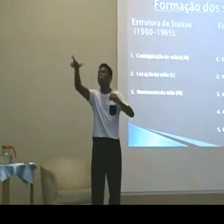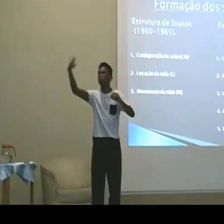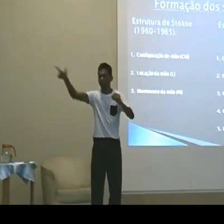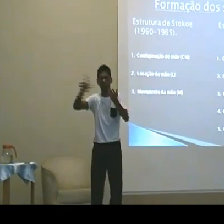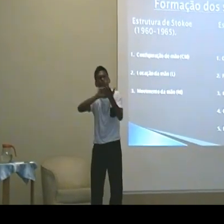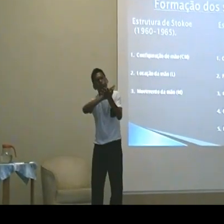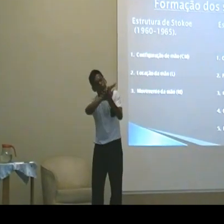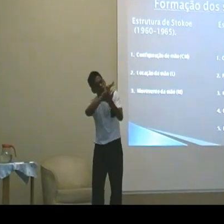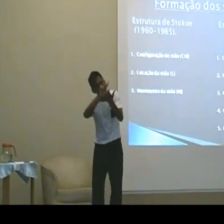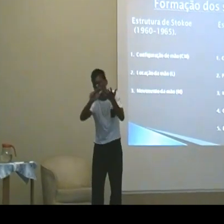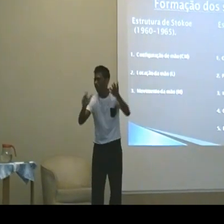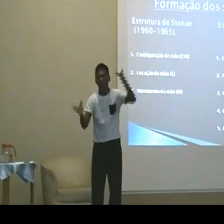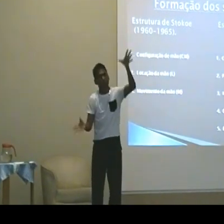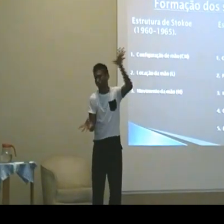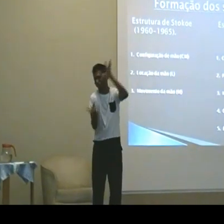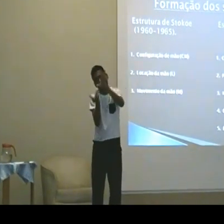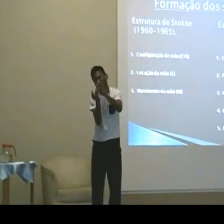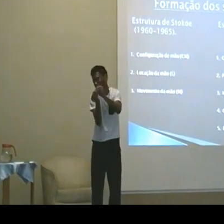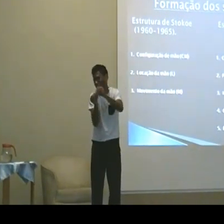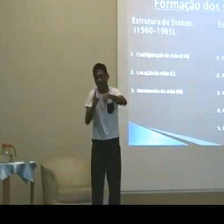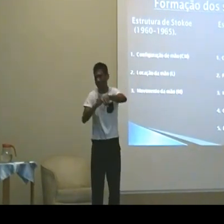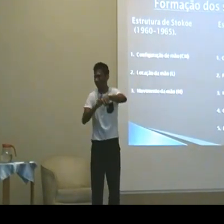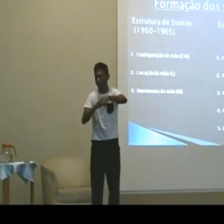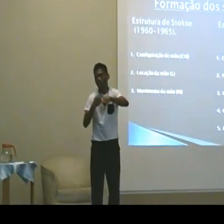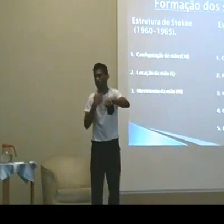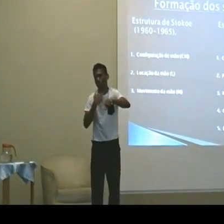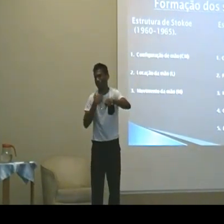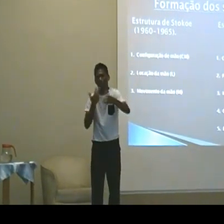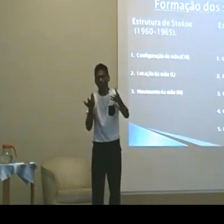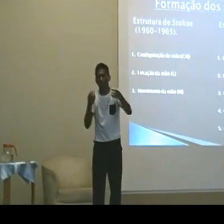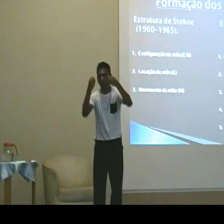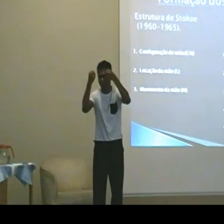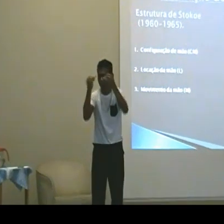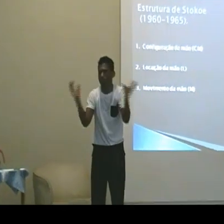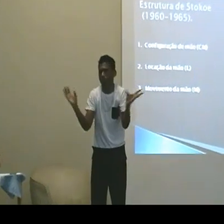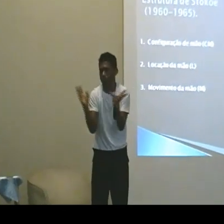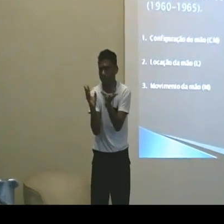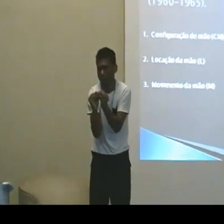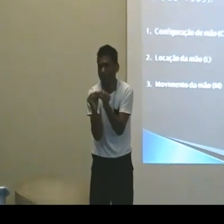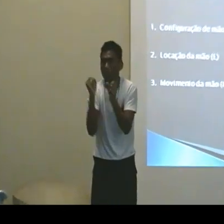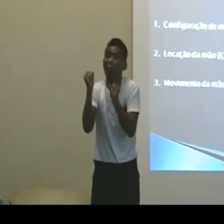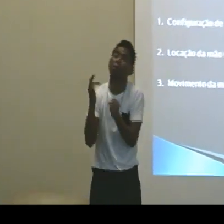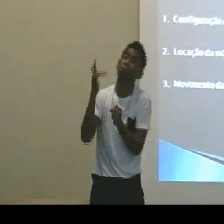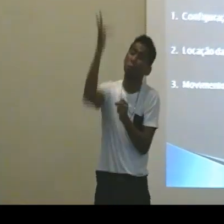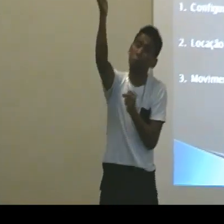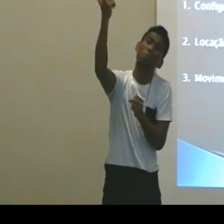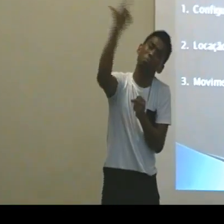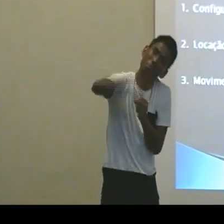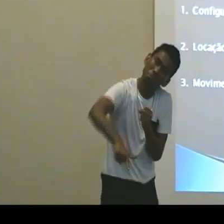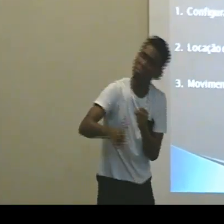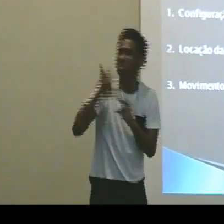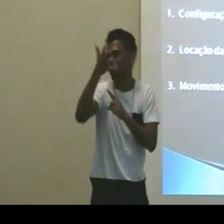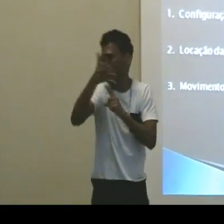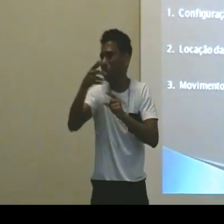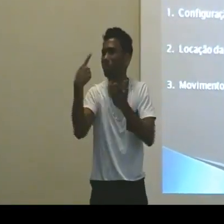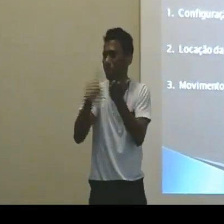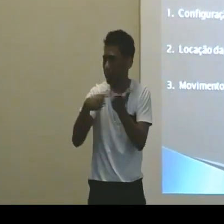Brito. Outros autores também fizeram, e outras coisas para se dizer a respeito da língua de sinais.